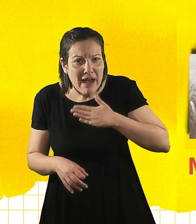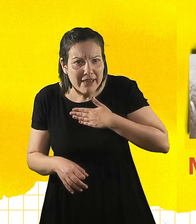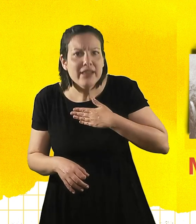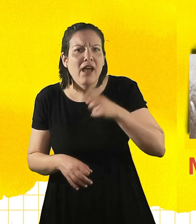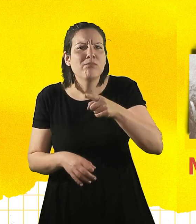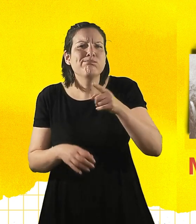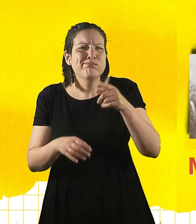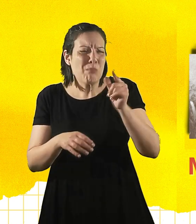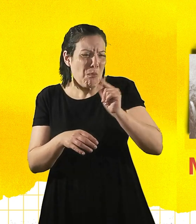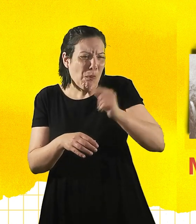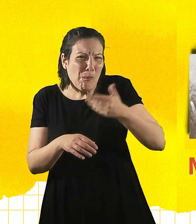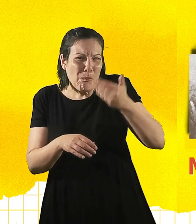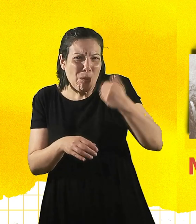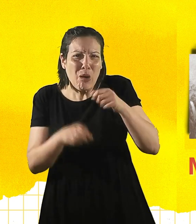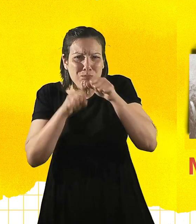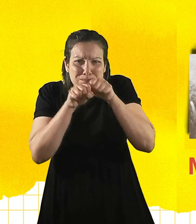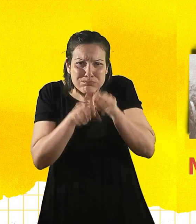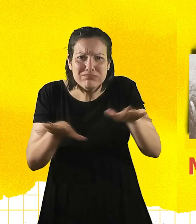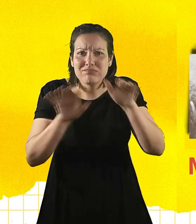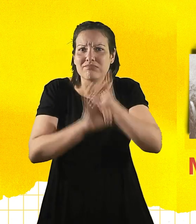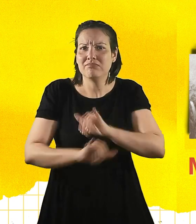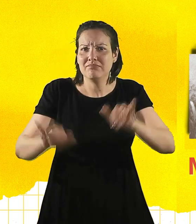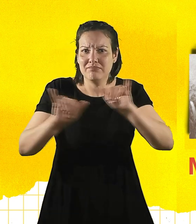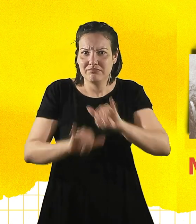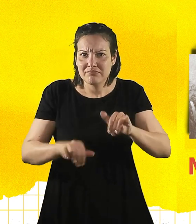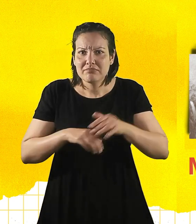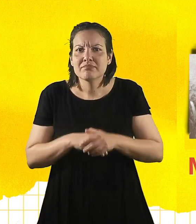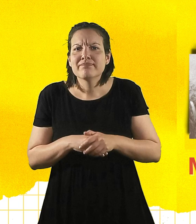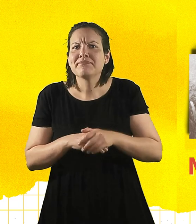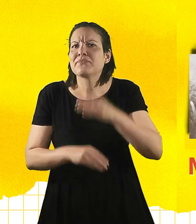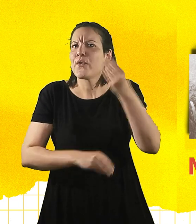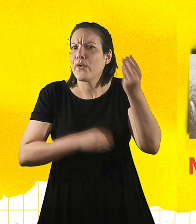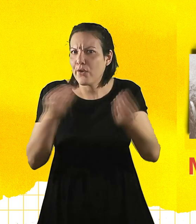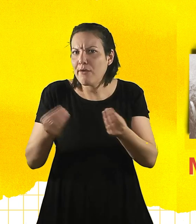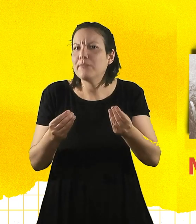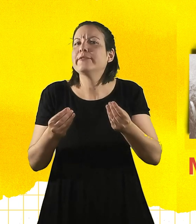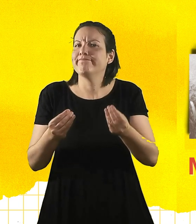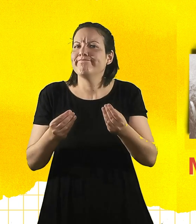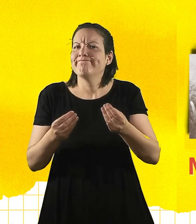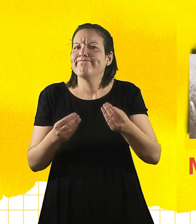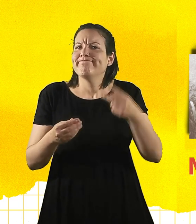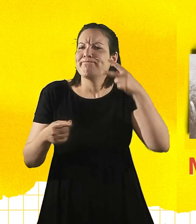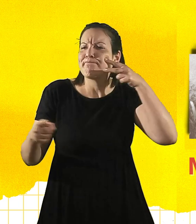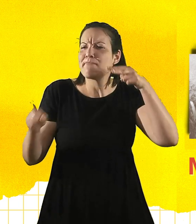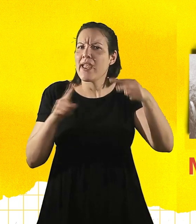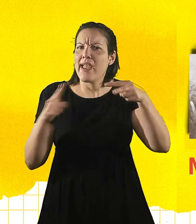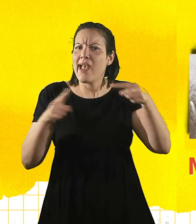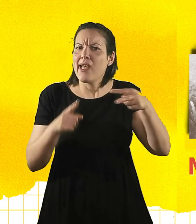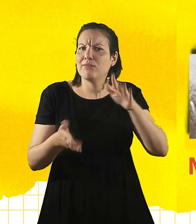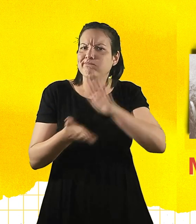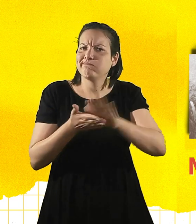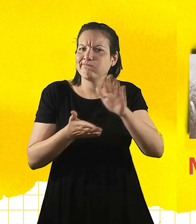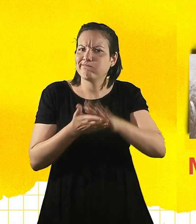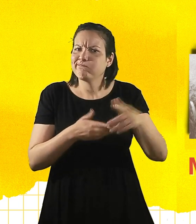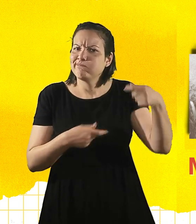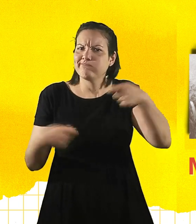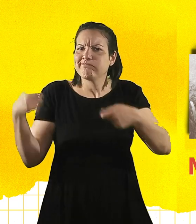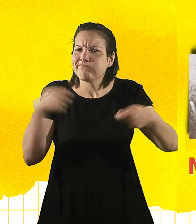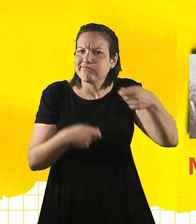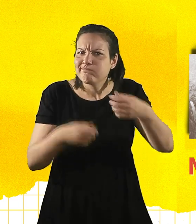en los últimos años, gracias a la irrupción de nuevas miradas sobre la construcción de la nación y al